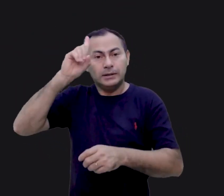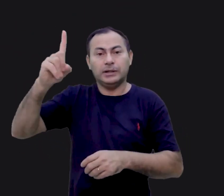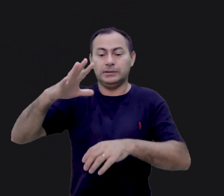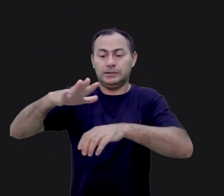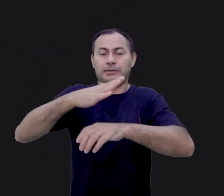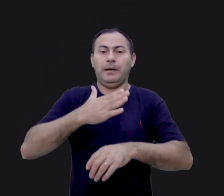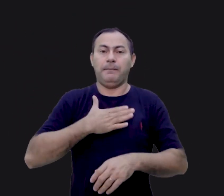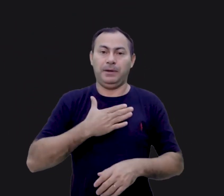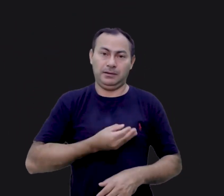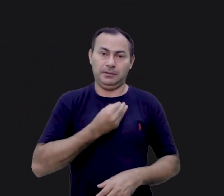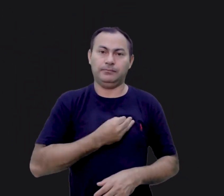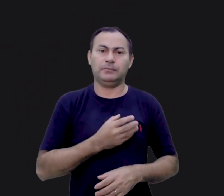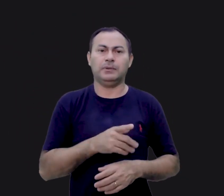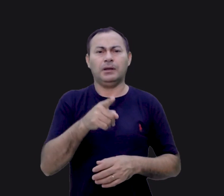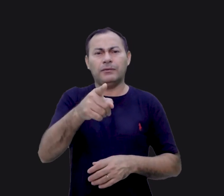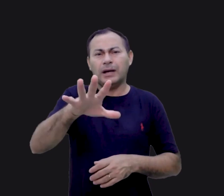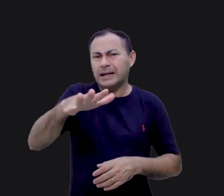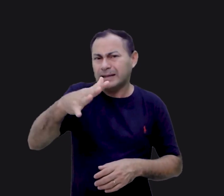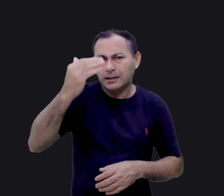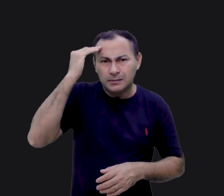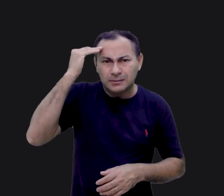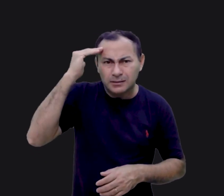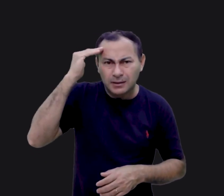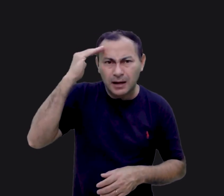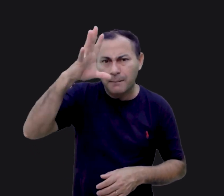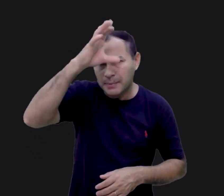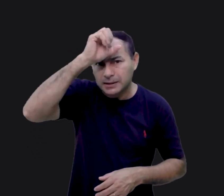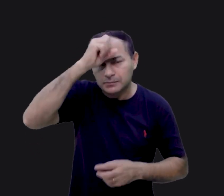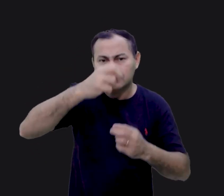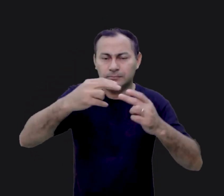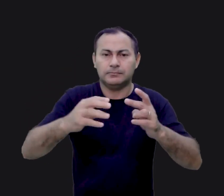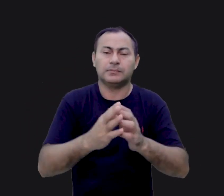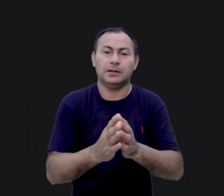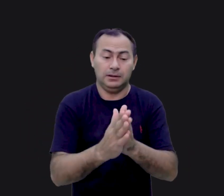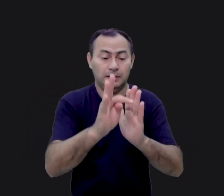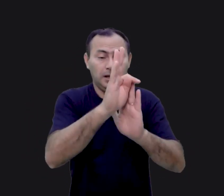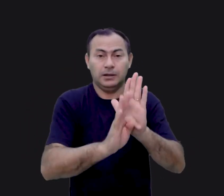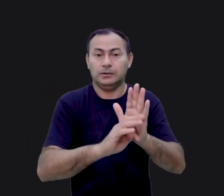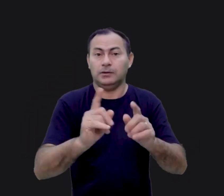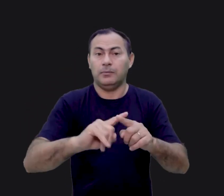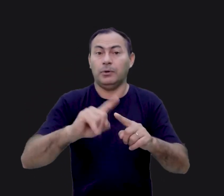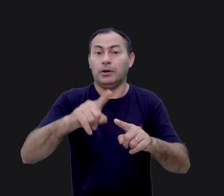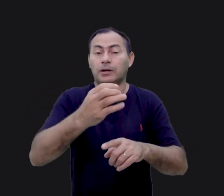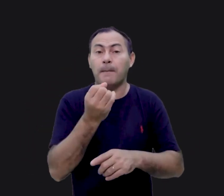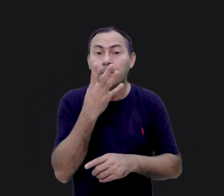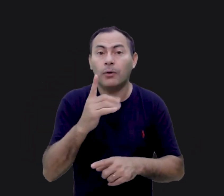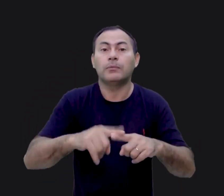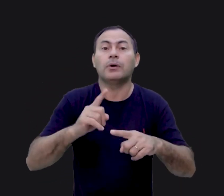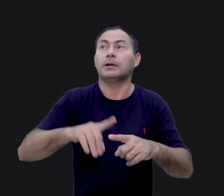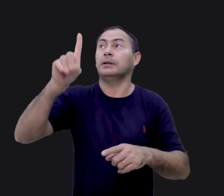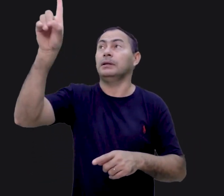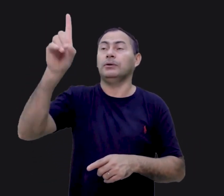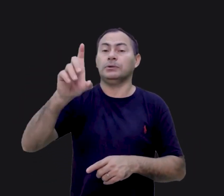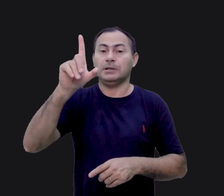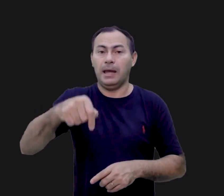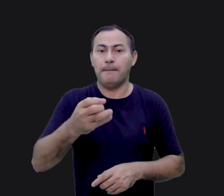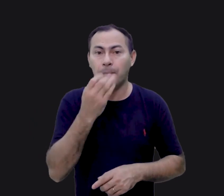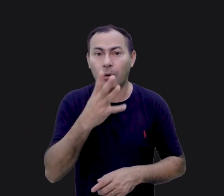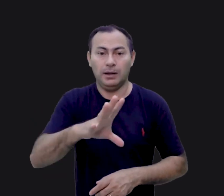naquele dia talvez você ainda não tenha aprendido isso esse trecho diz não é porque você é bom mas porque Deus é bom